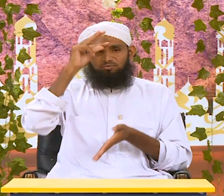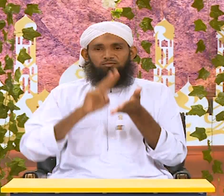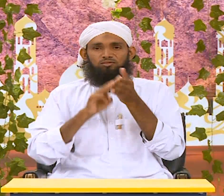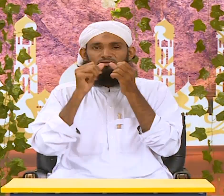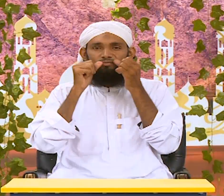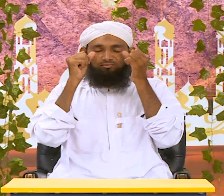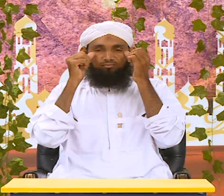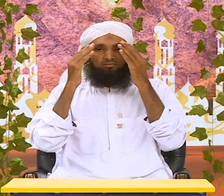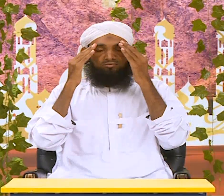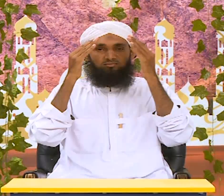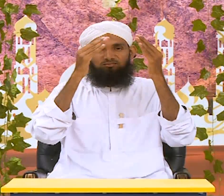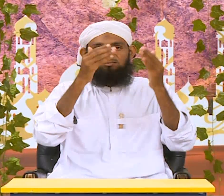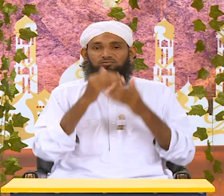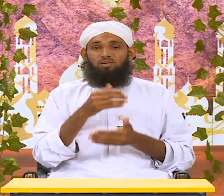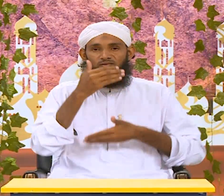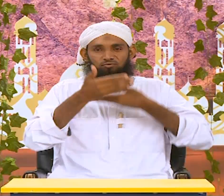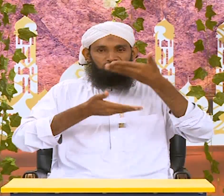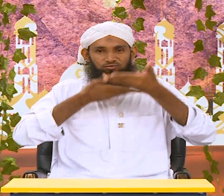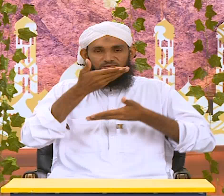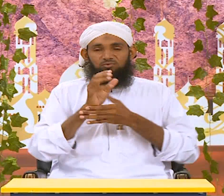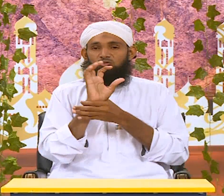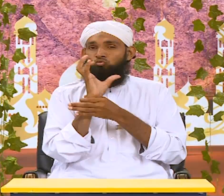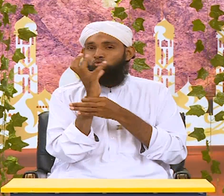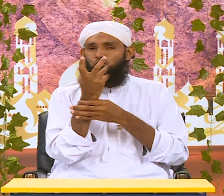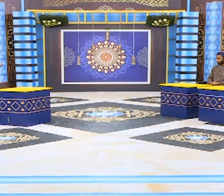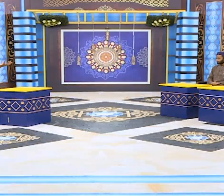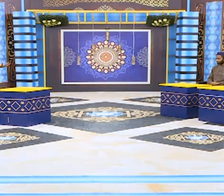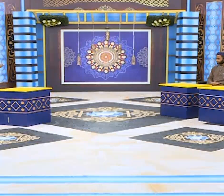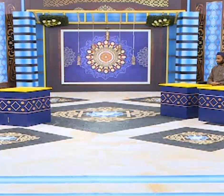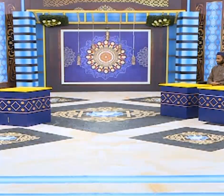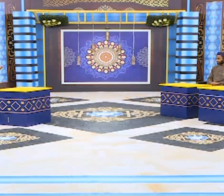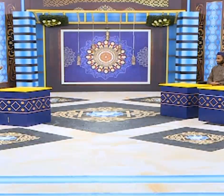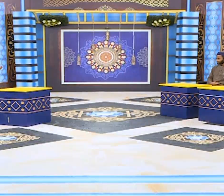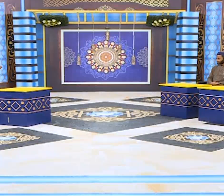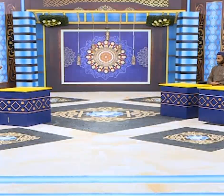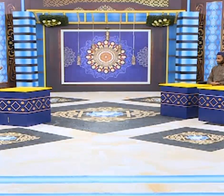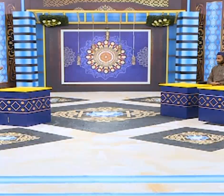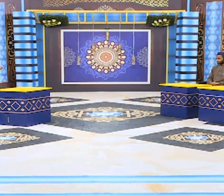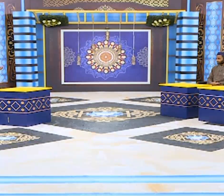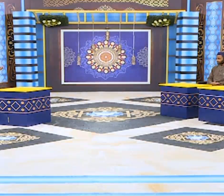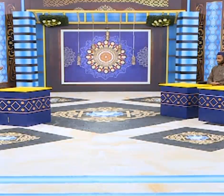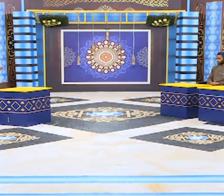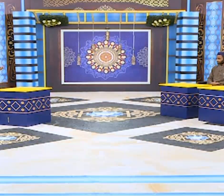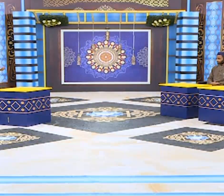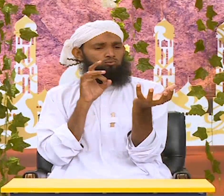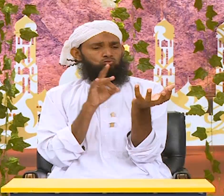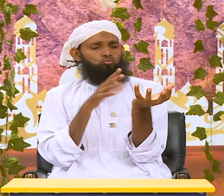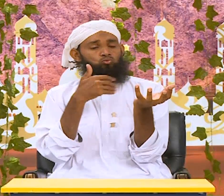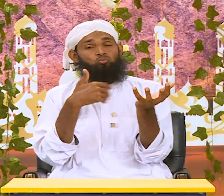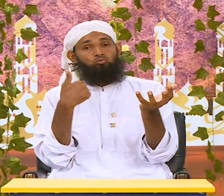علیہ وآلہ وصحبہ وسلم نے فرمایا، دنیا میرے سامنے آئی، میں نے اس سے کہا، اے دنیا مجھ سے دور ہو جا۔ حضرت ابو بکر